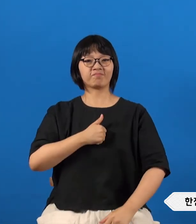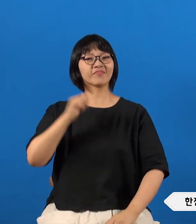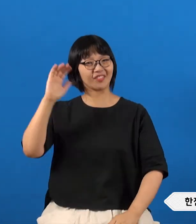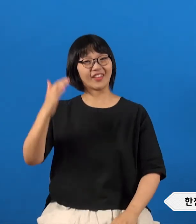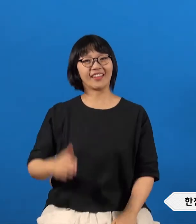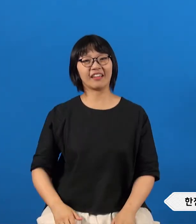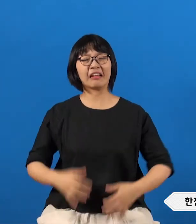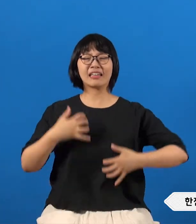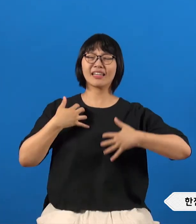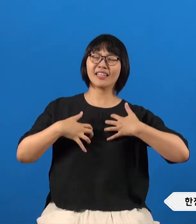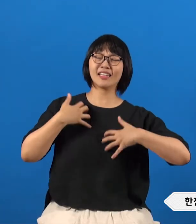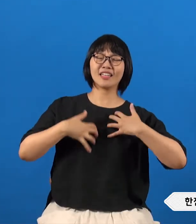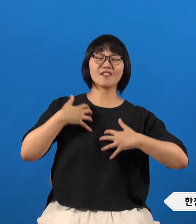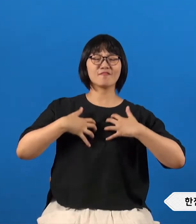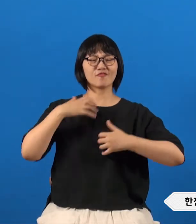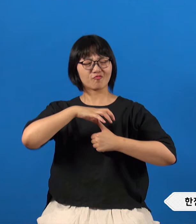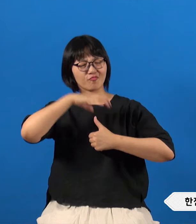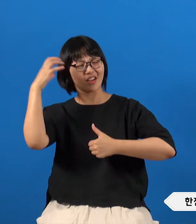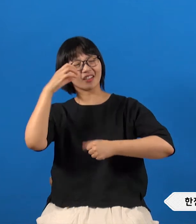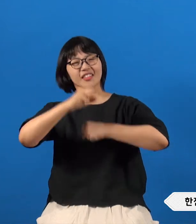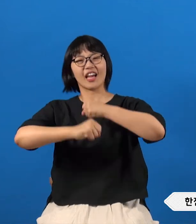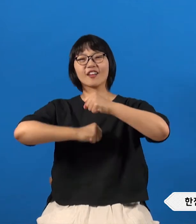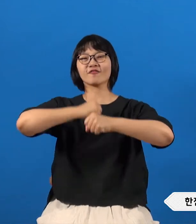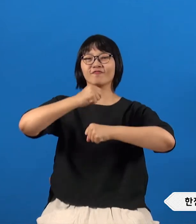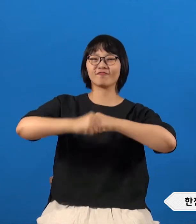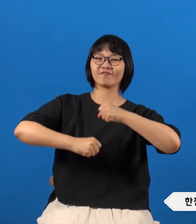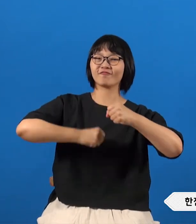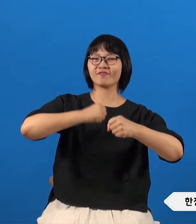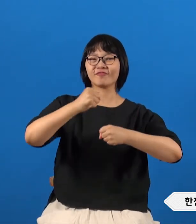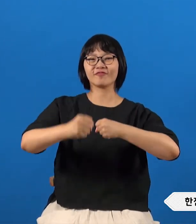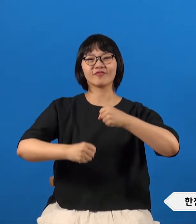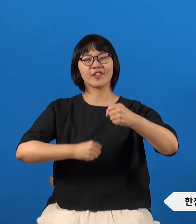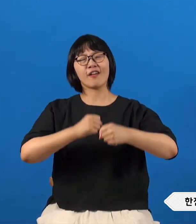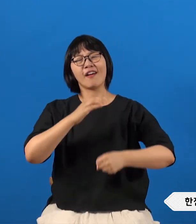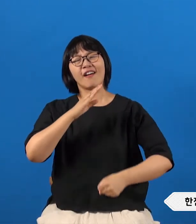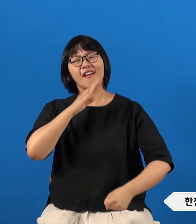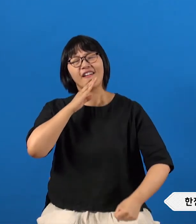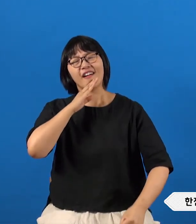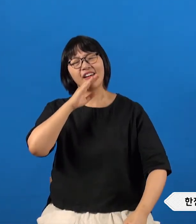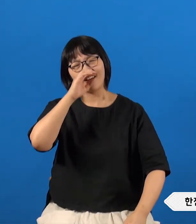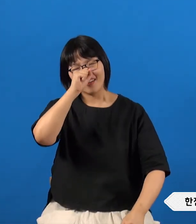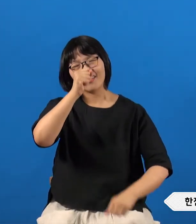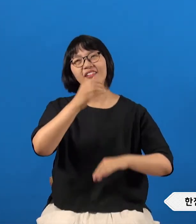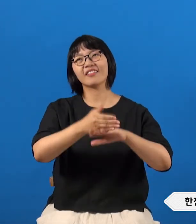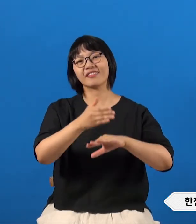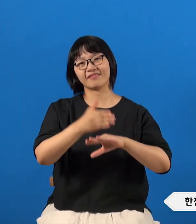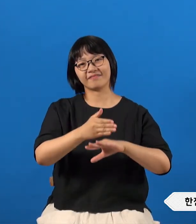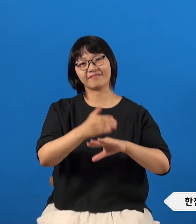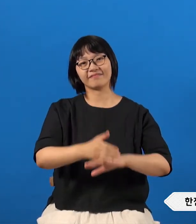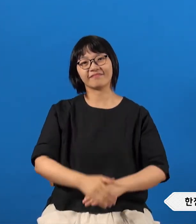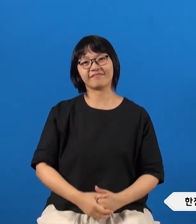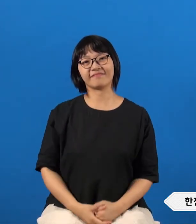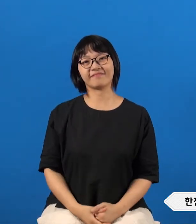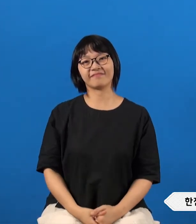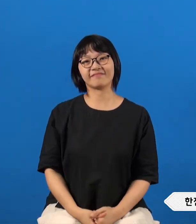그 기쁨과 그 자유함, 그 말로 다 할 수가 없습니다.